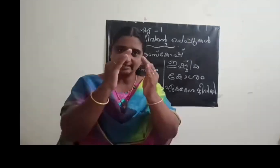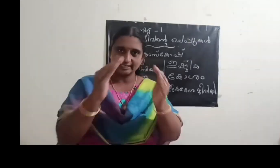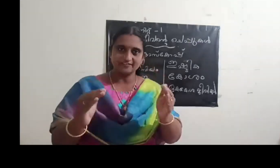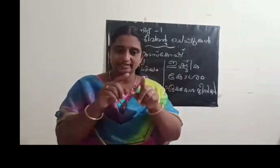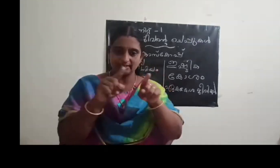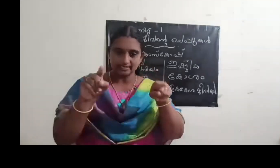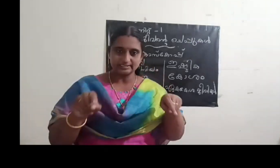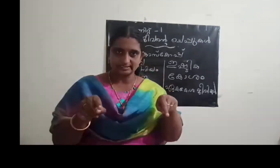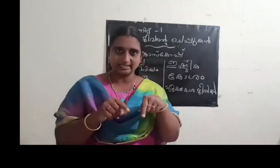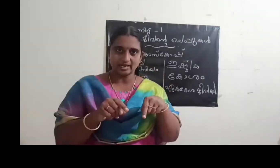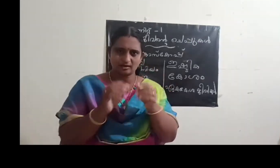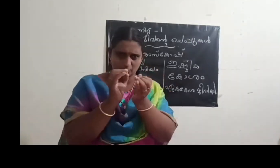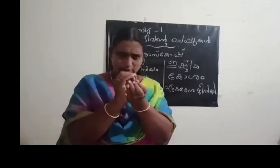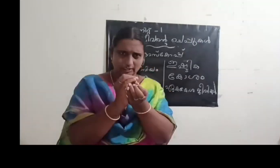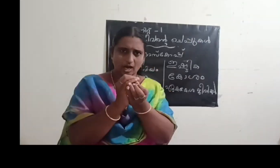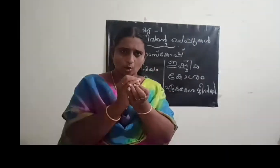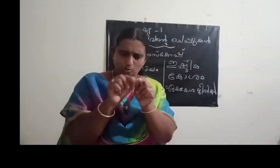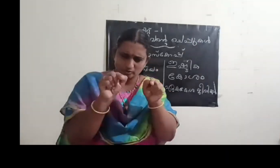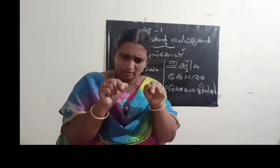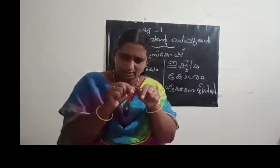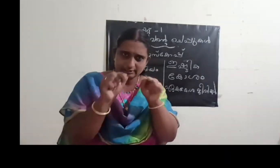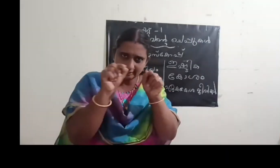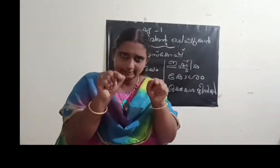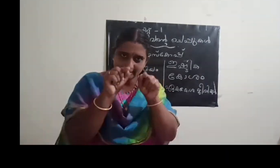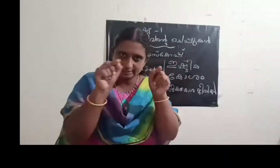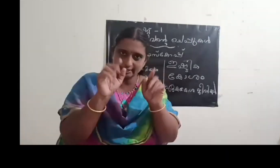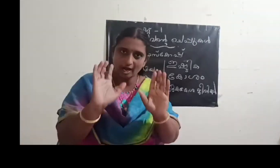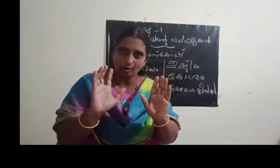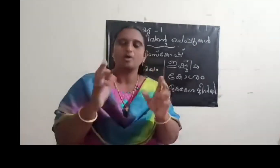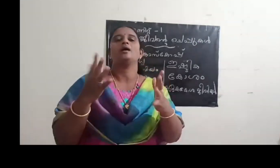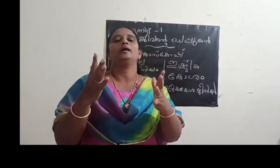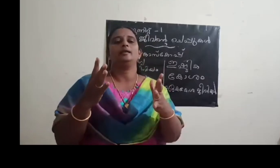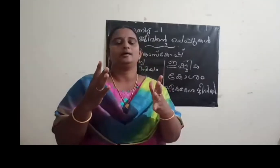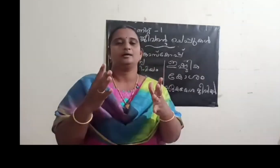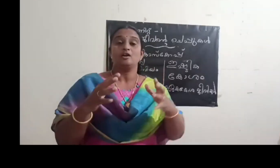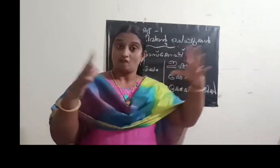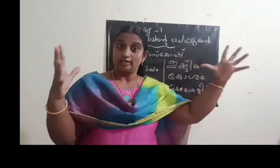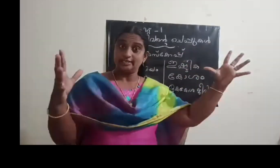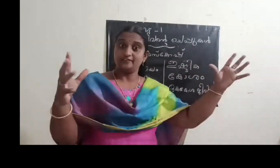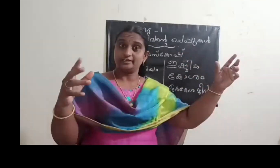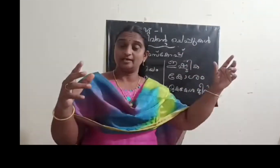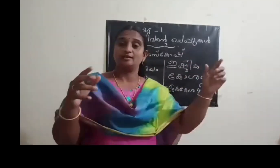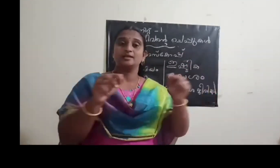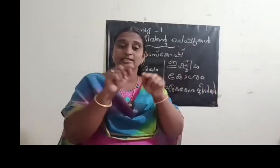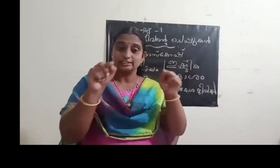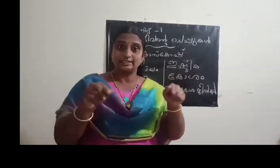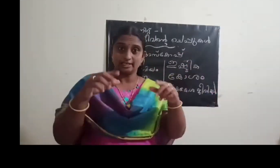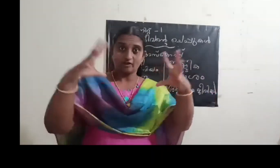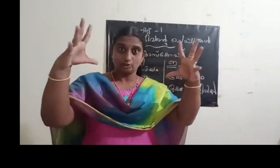ചെറിയ വീട്ടിൽ ഇഷ്ടിക ചെറുതാണോ ചെറിയ ചെറിയ ഇഷ്ടികയാണോ അല്ല വലിയ വീട്ടിൽ ഇഷ്ടിക വലുത്